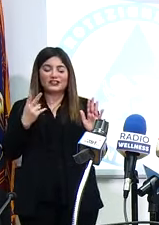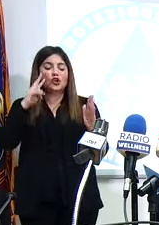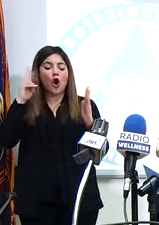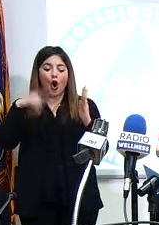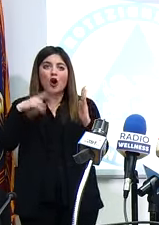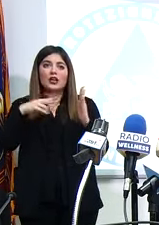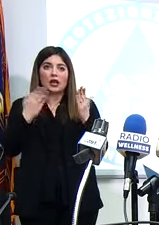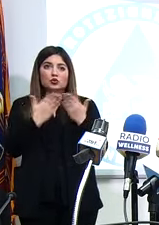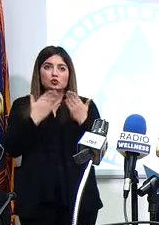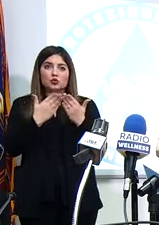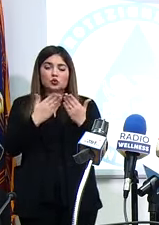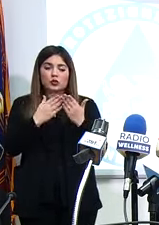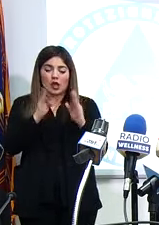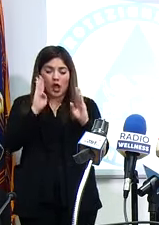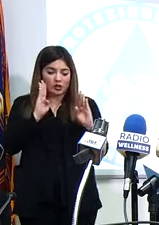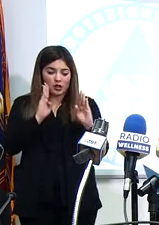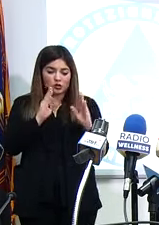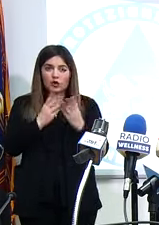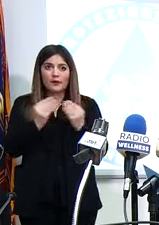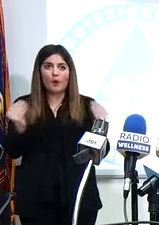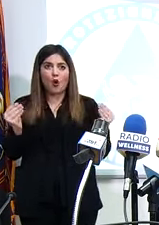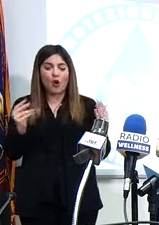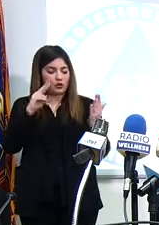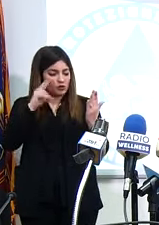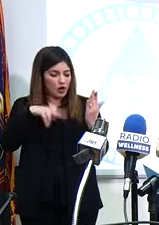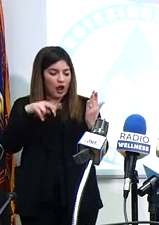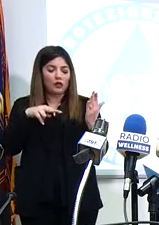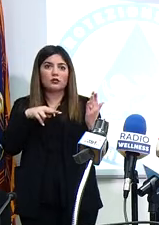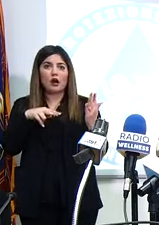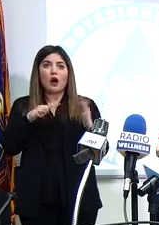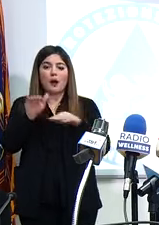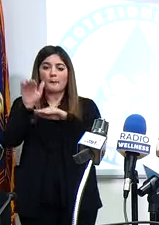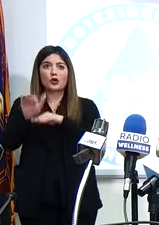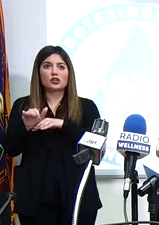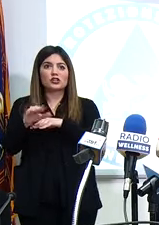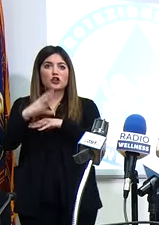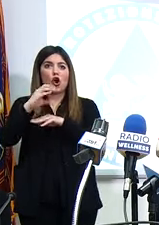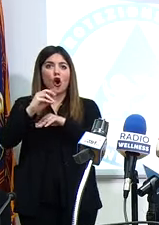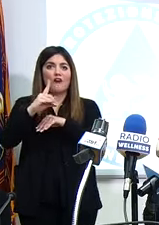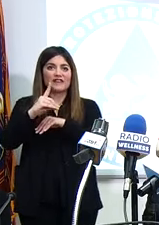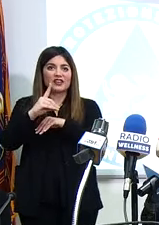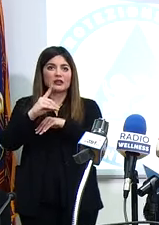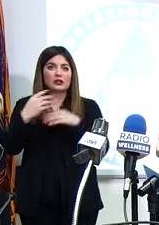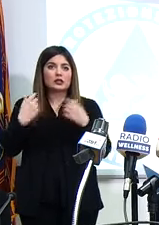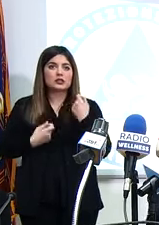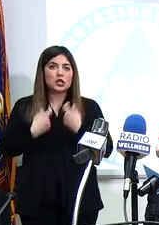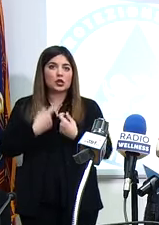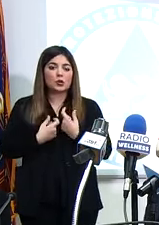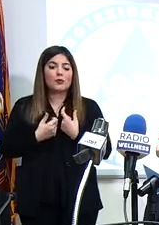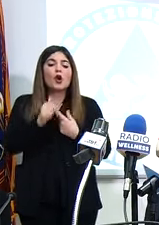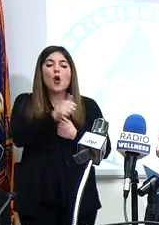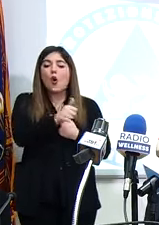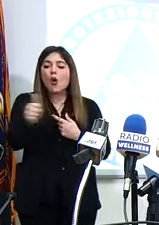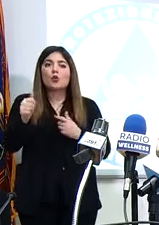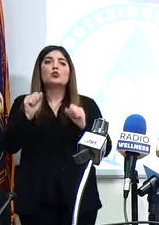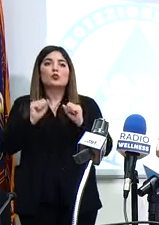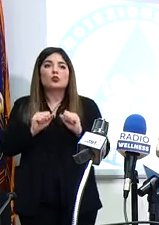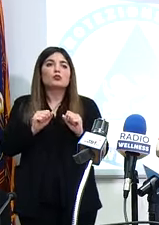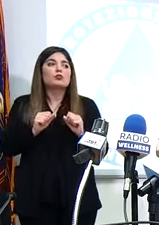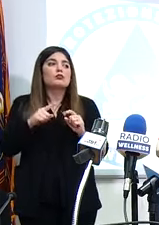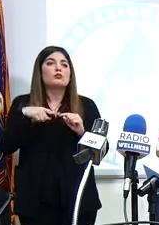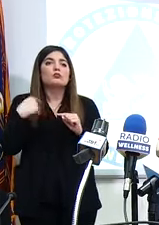allora la protezione è sul Covid, cioè sui sintomi, ma ognuno di quei soggetti poi era tamponato, quindi